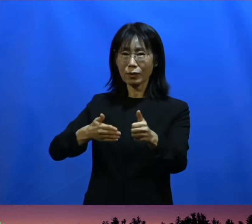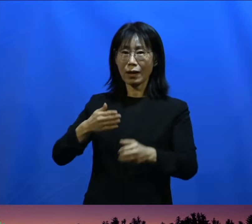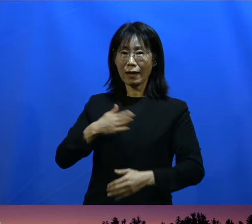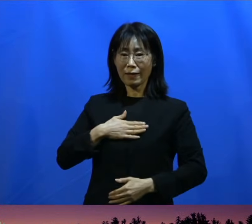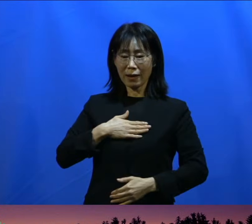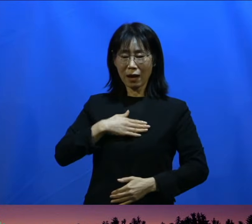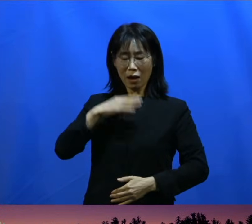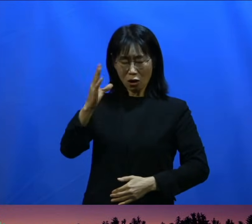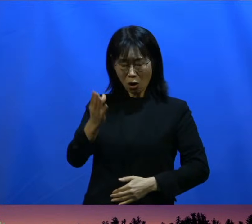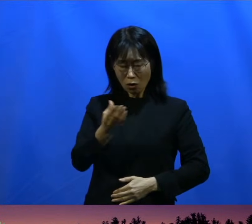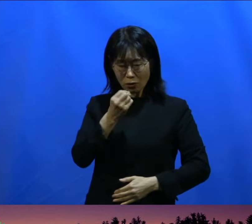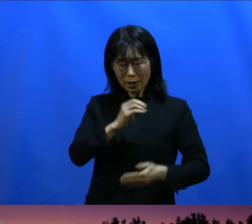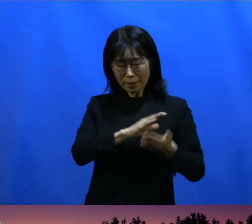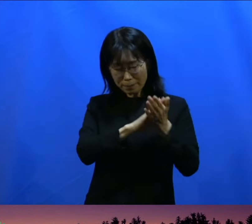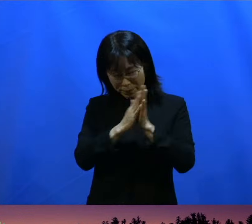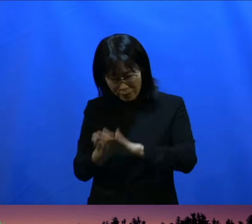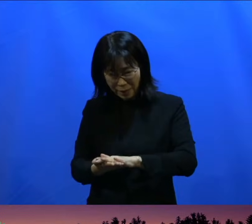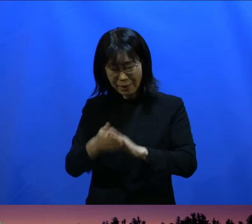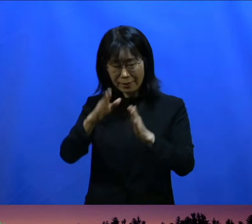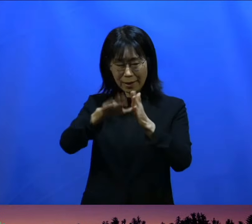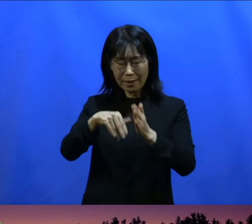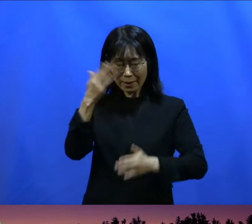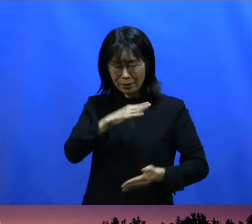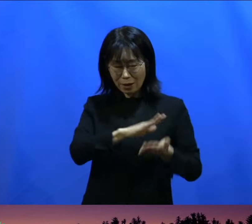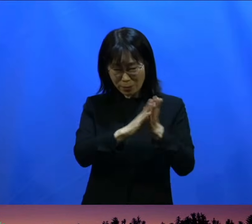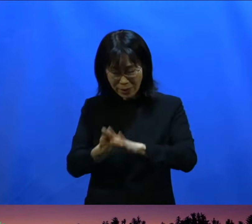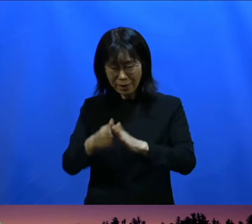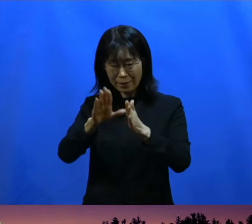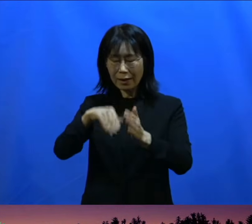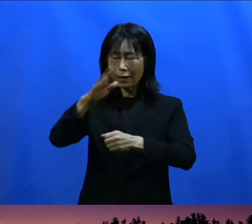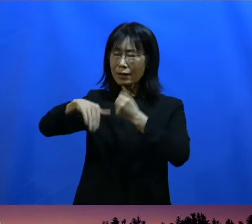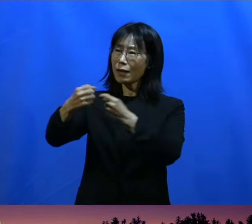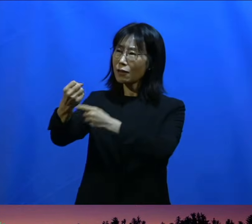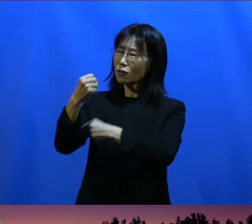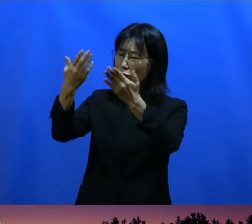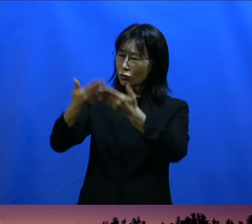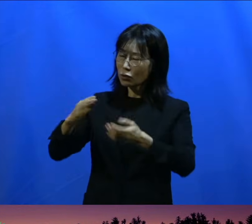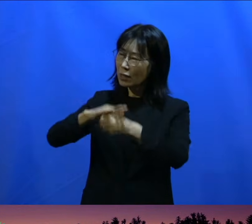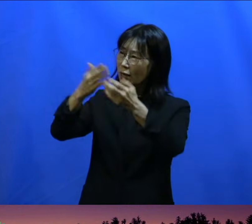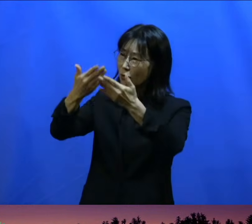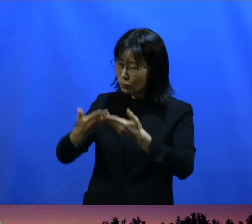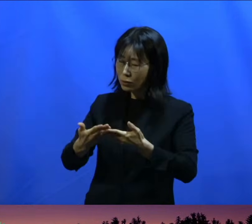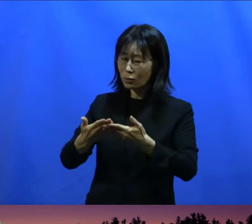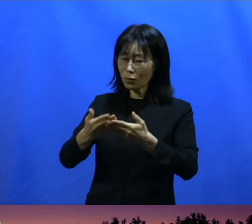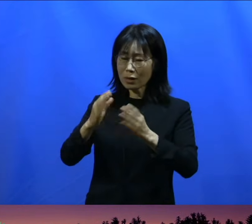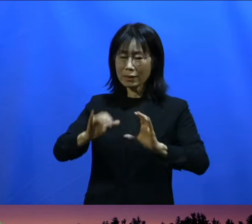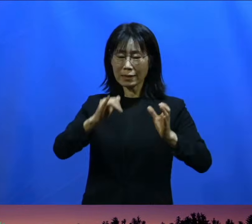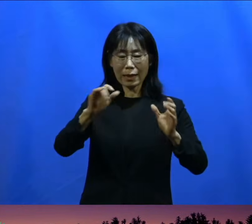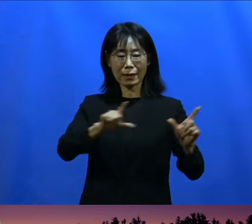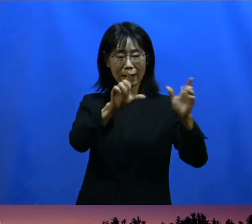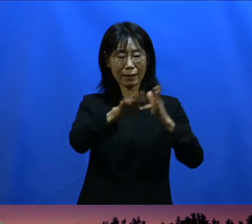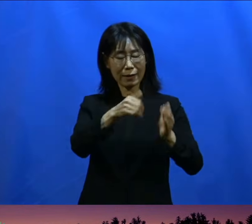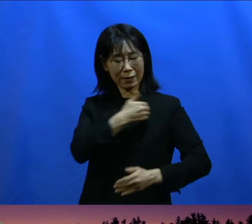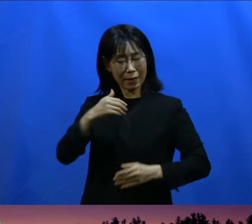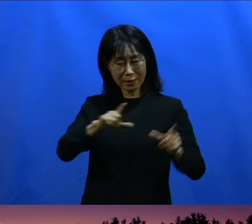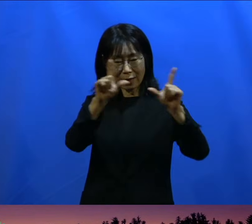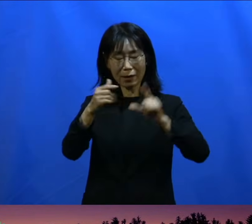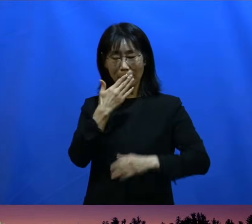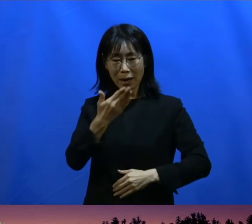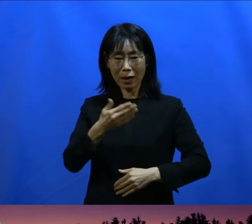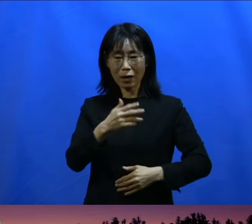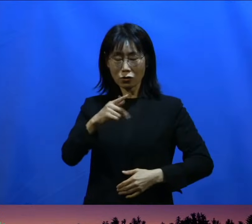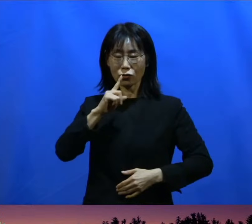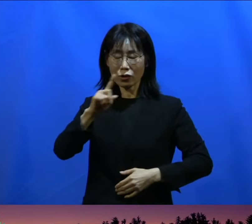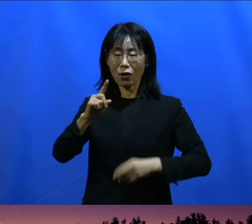능력을 주시고 그분의 사랑을 부어주시고 이 세상을 이기게 하실 줄로 믿습니다. 주여 한번 세 번 외치고 기도하며